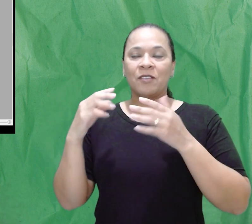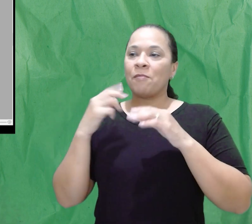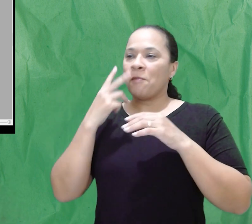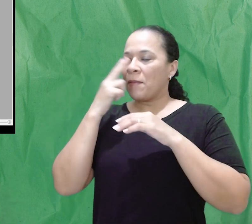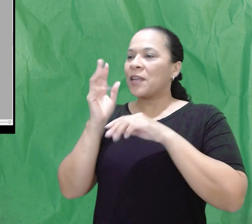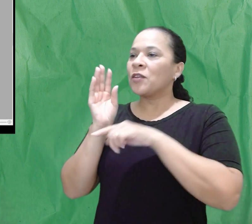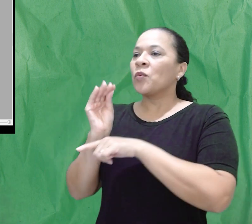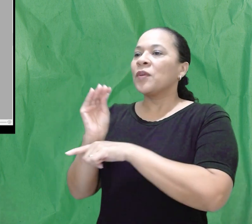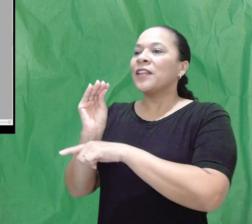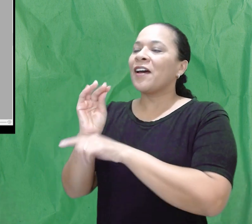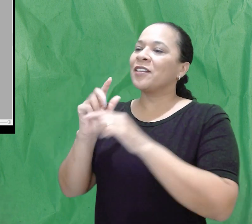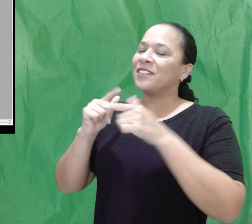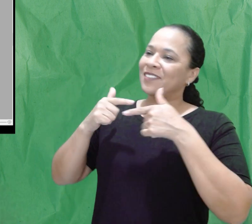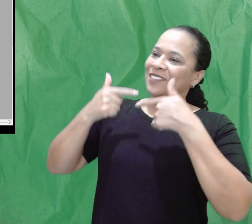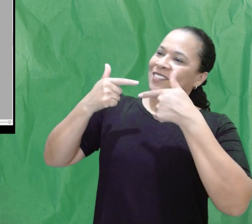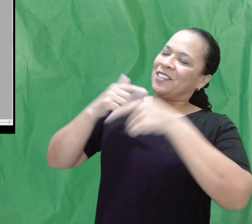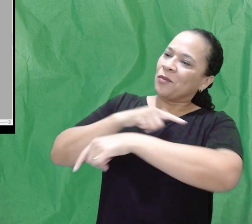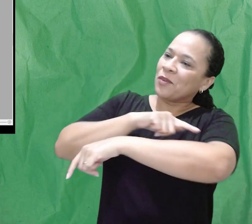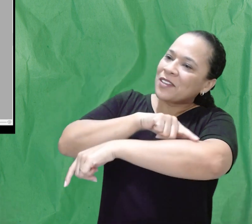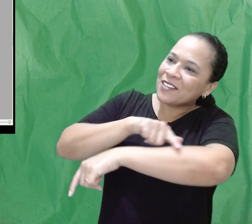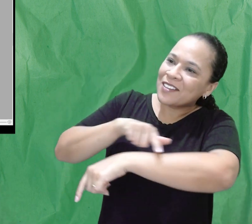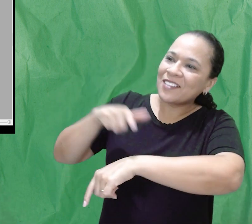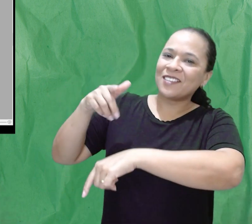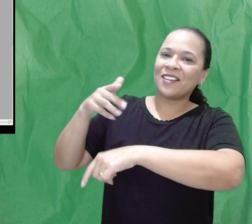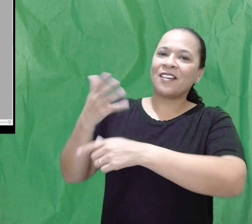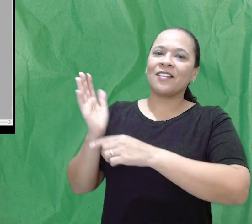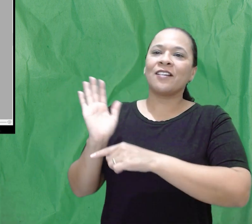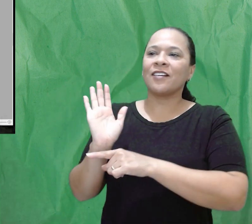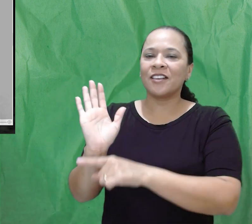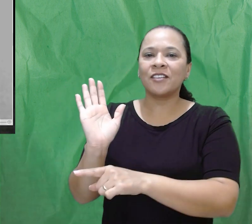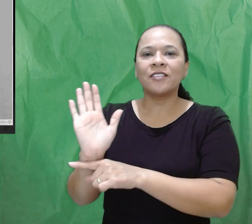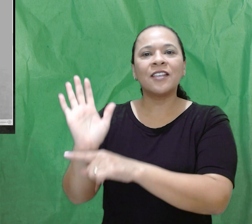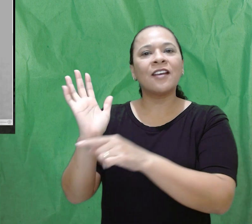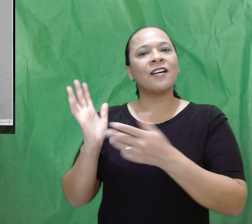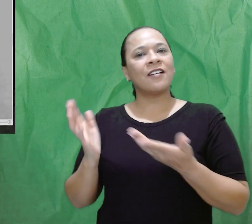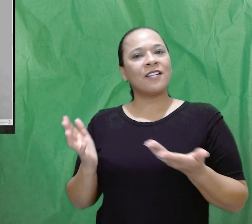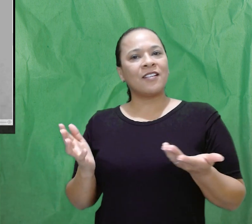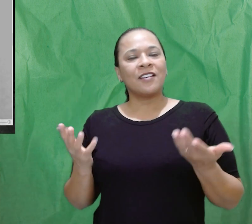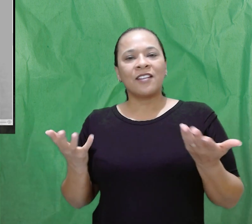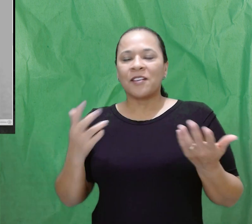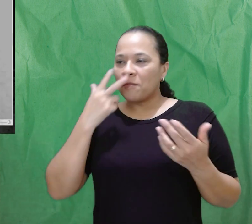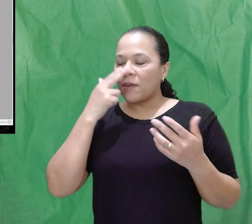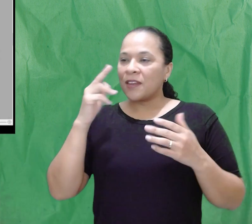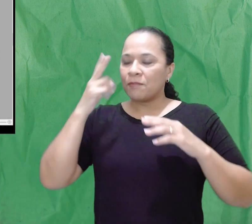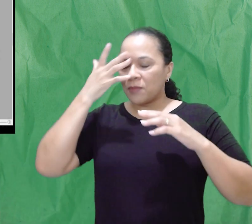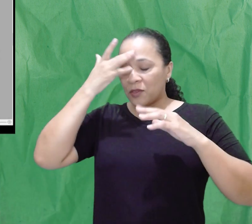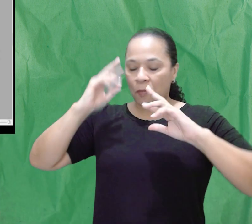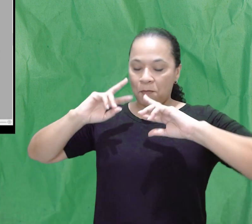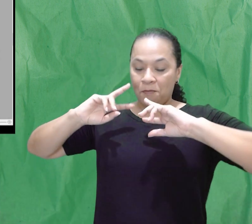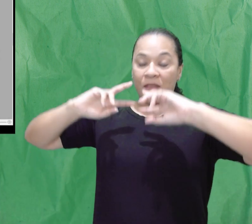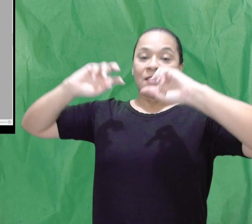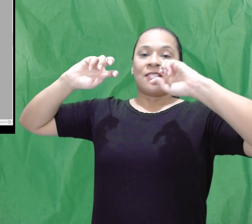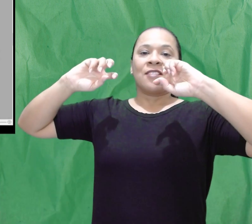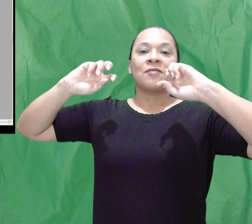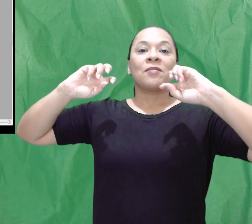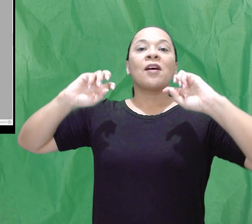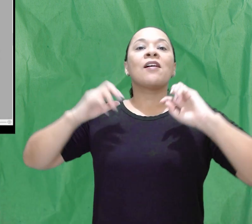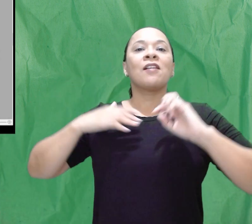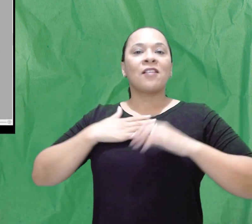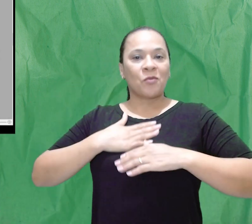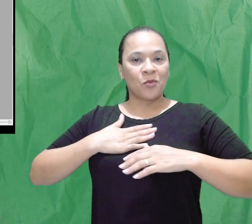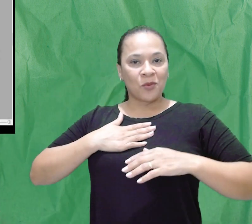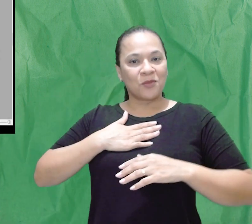já deixa claro para essa pessoa a sua vontade em ajudar, e isso tem um impacto muito